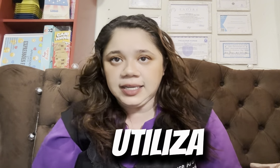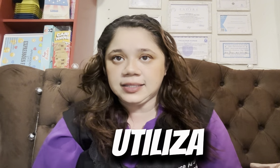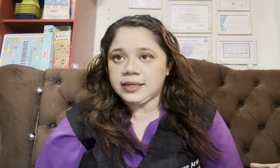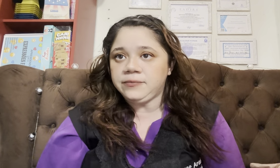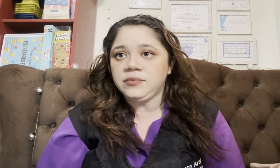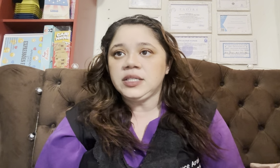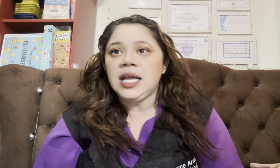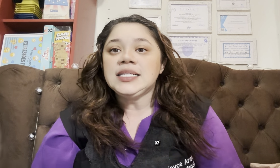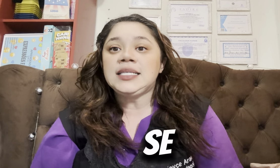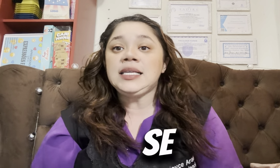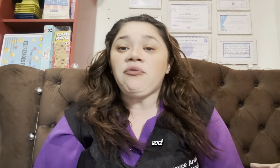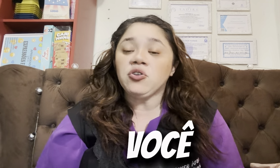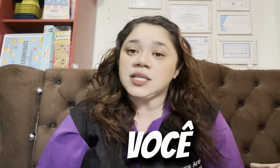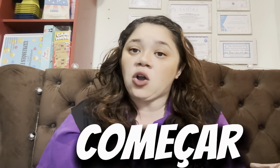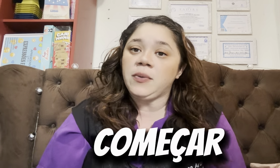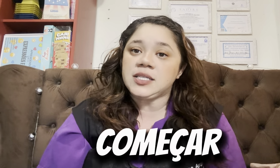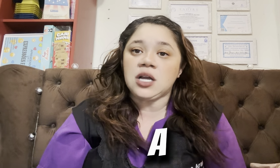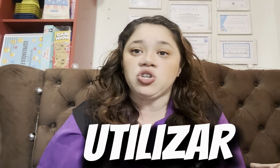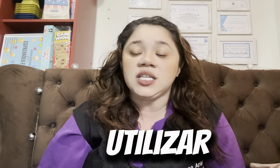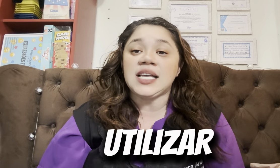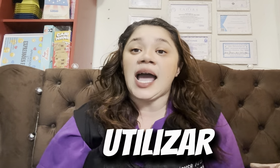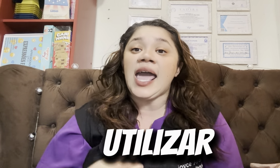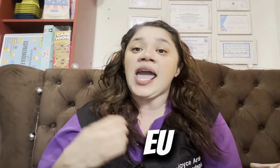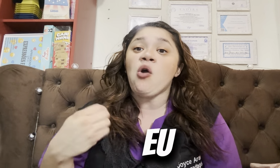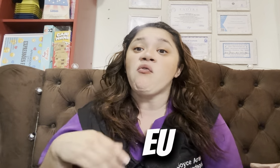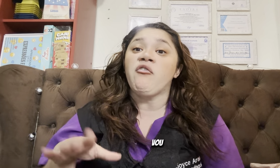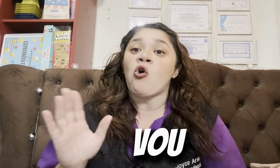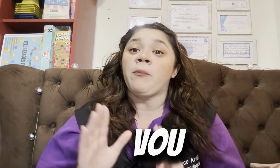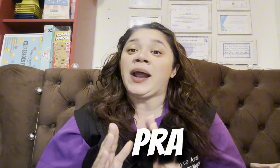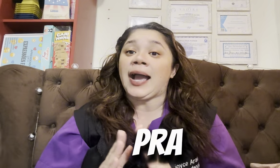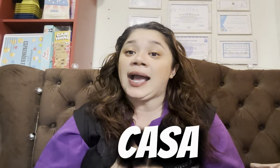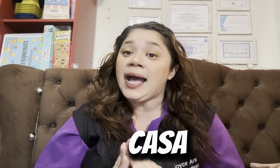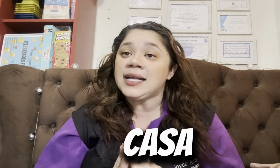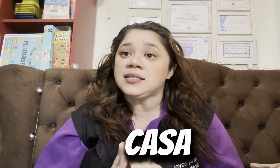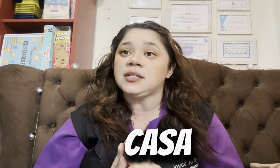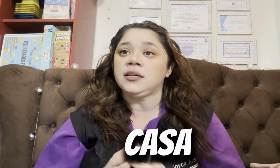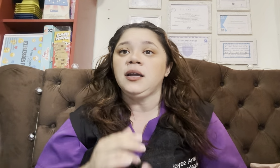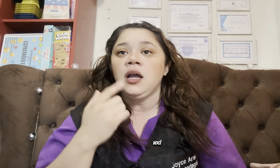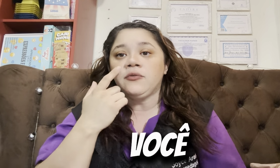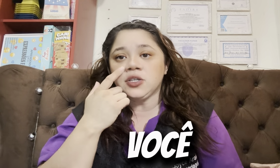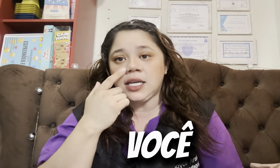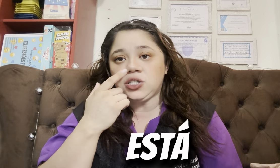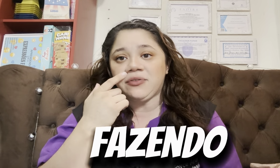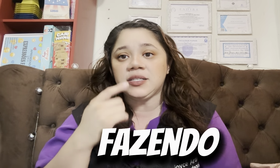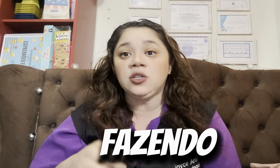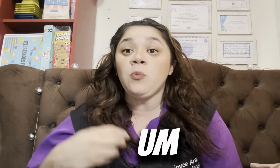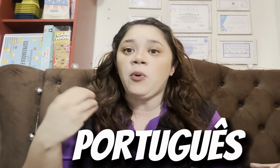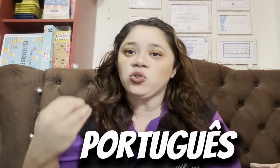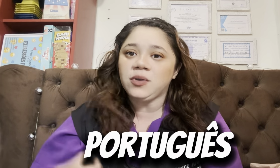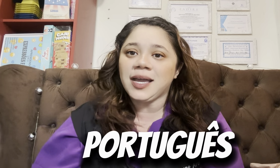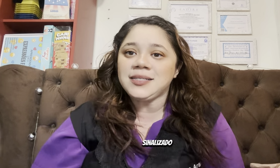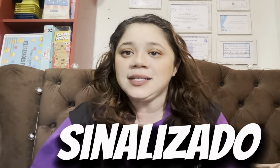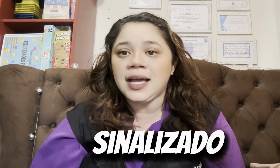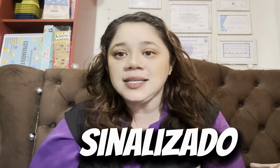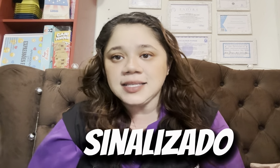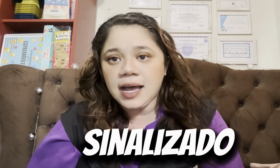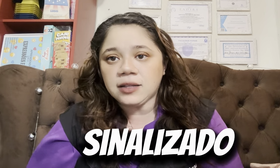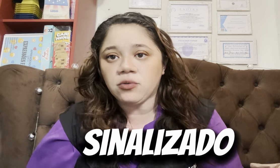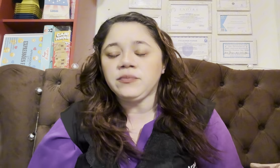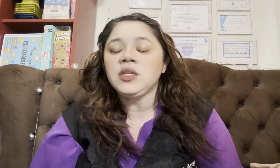utiliza, se você começar a utilizar eu vou para casa, você está fazendo um português sinalizado.